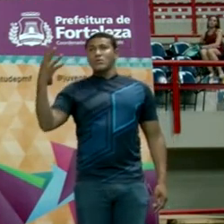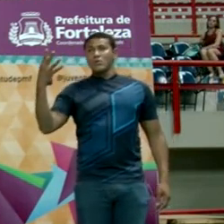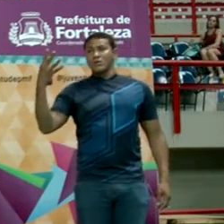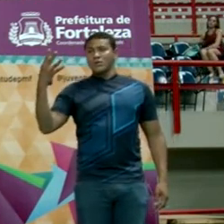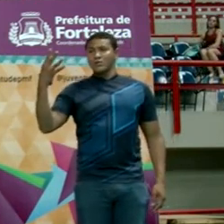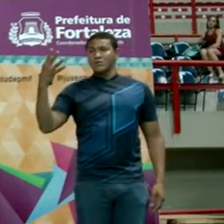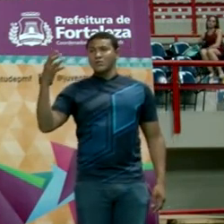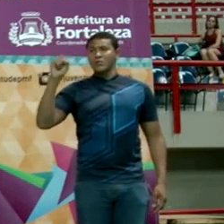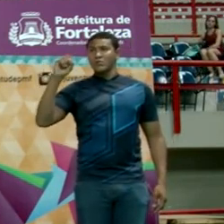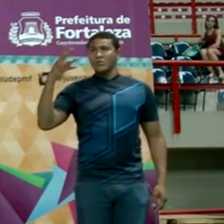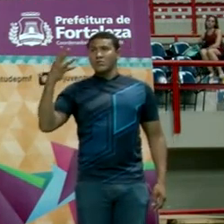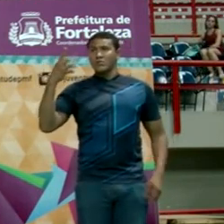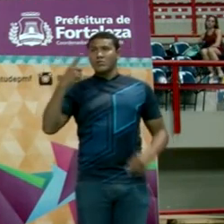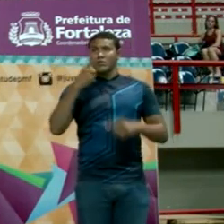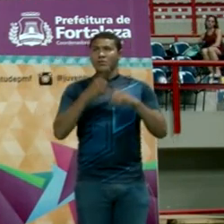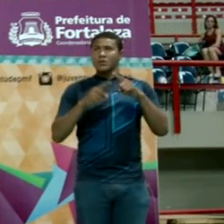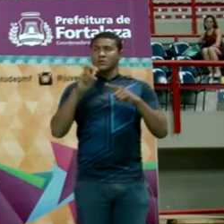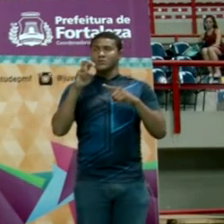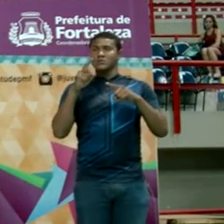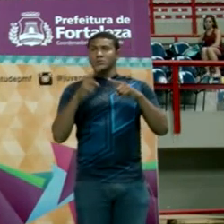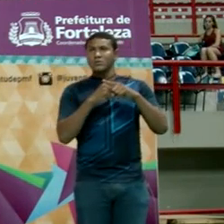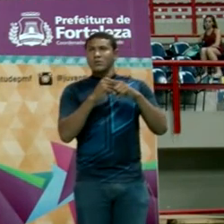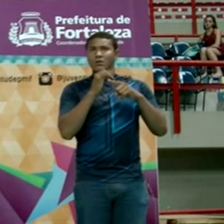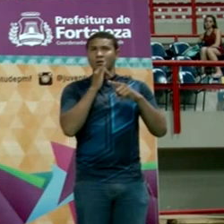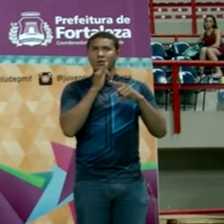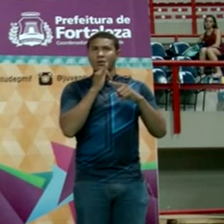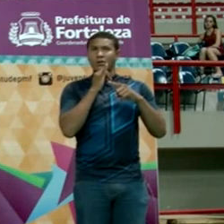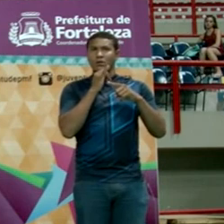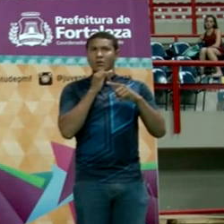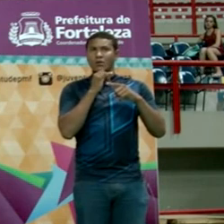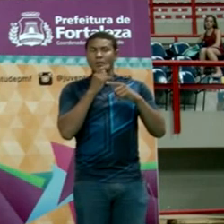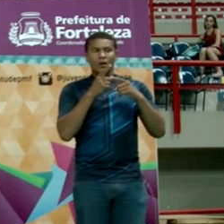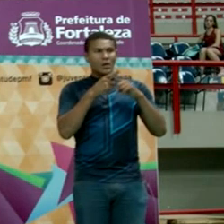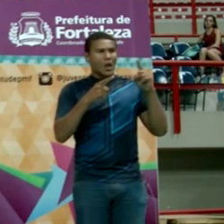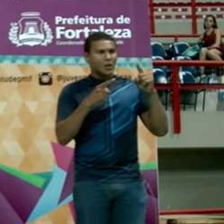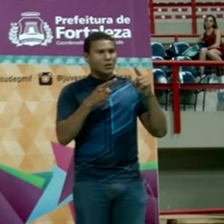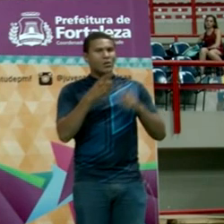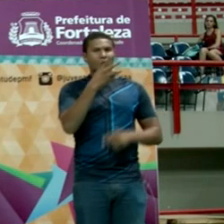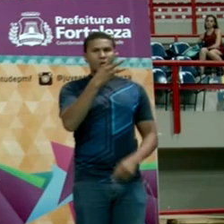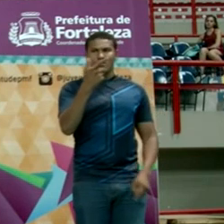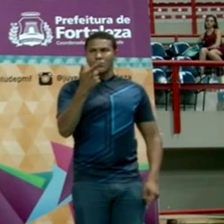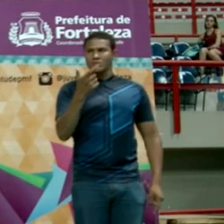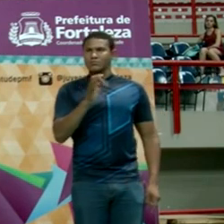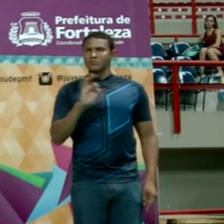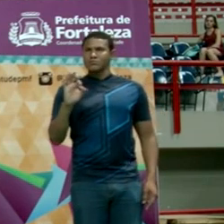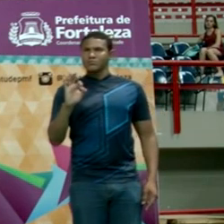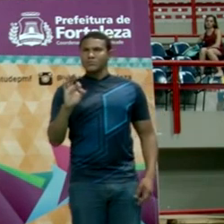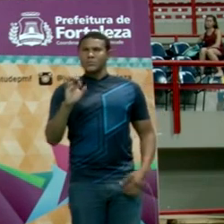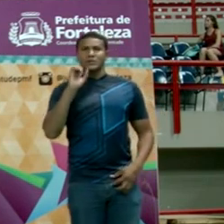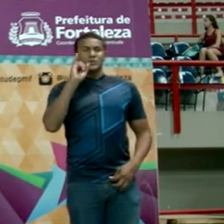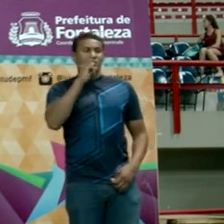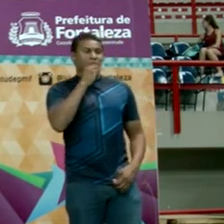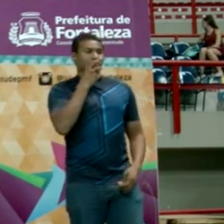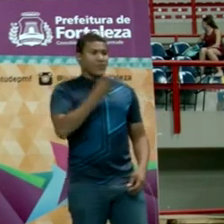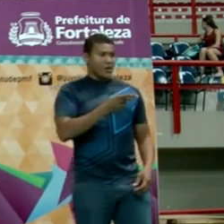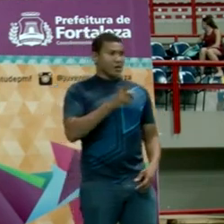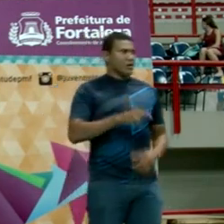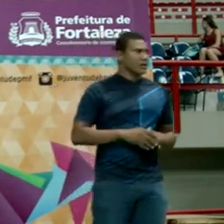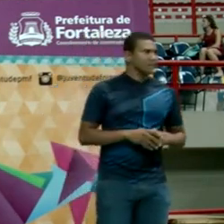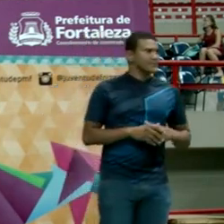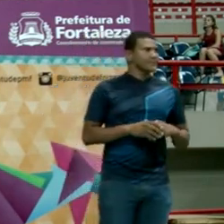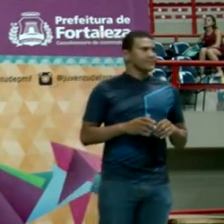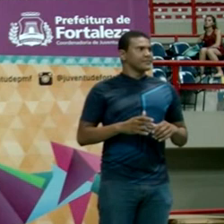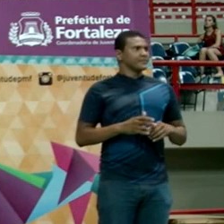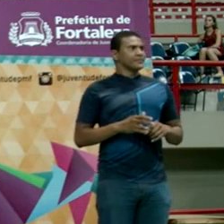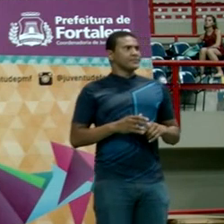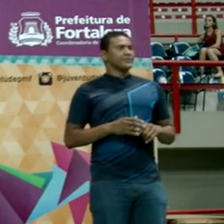84. 5% é a metade dos 10%. Se eu chegar e disser 5, se eu falar assim, quanto